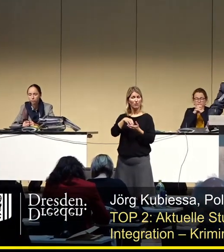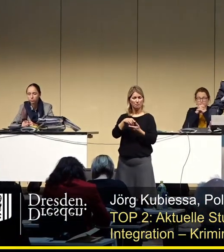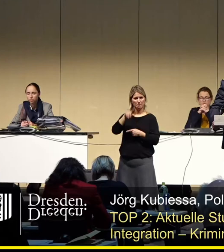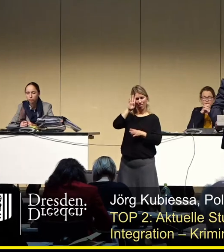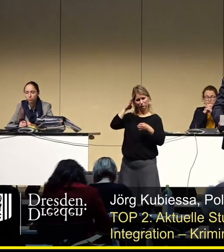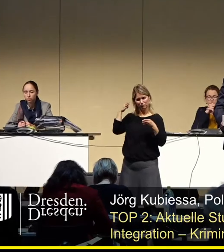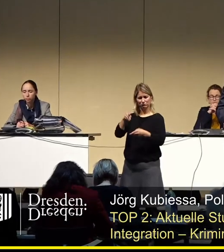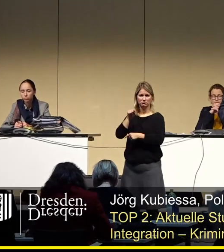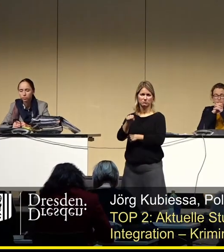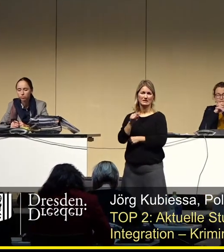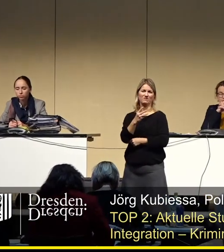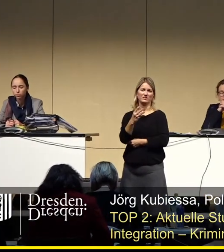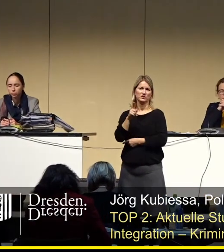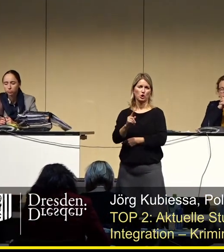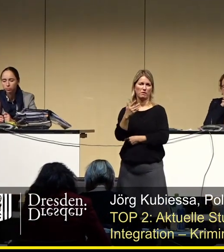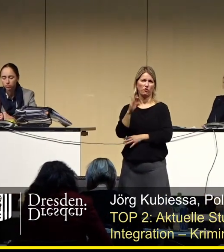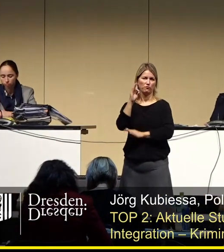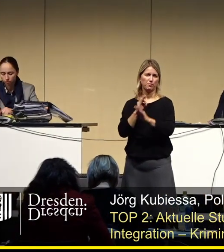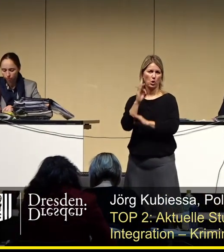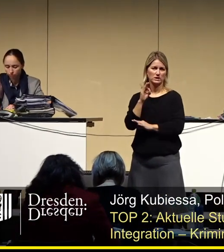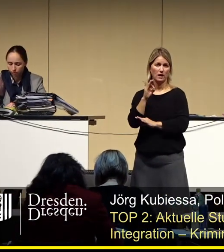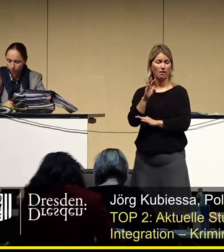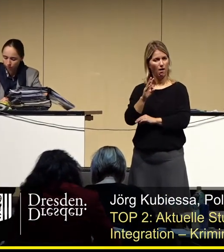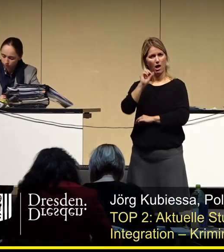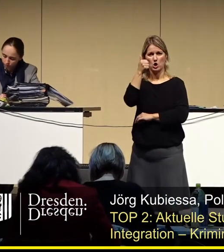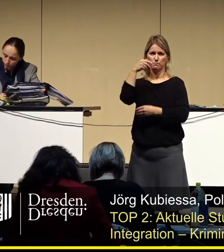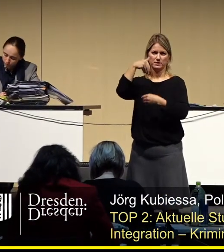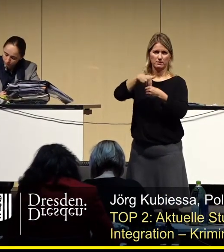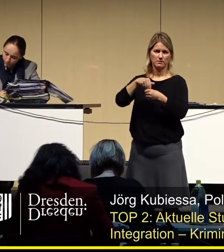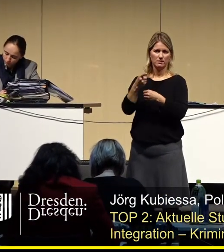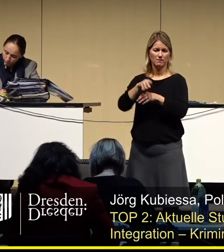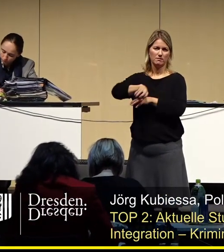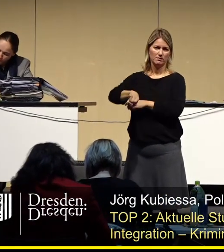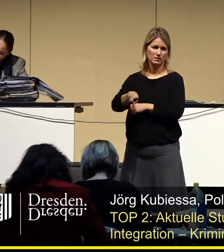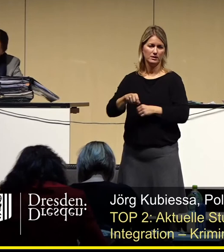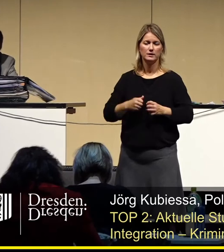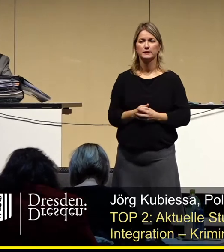mit 44,5% als Hauptanteil.